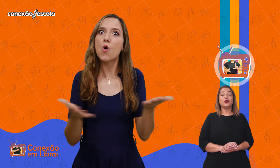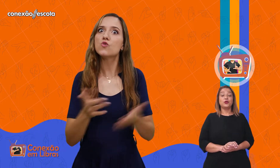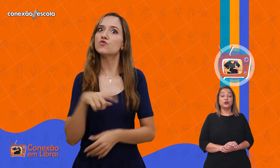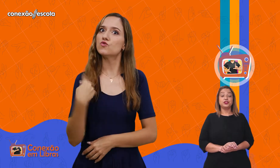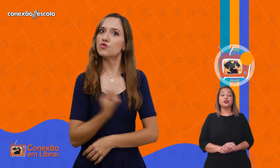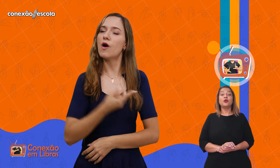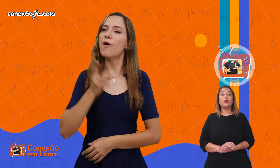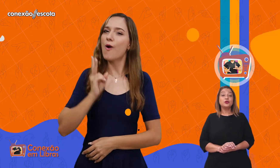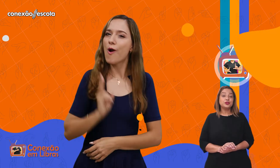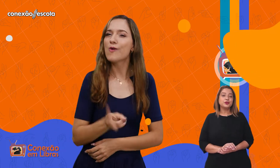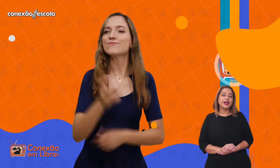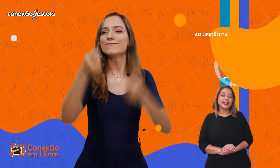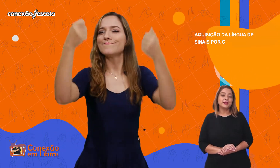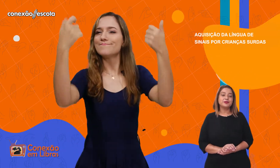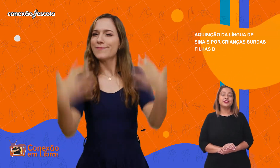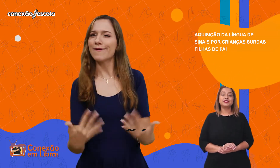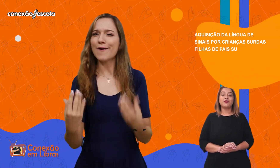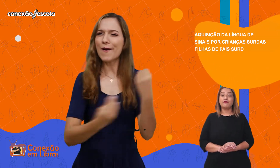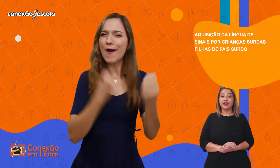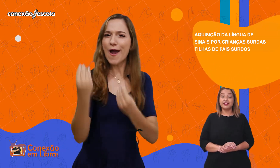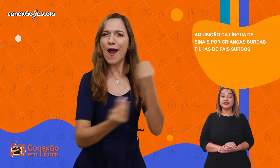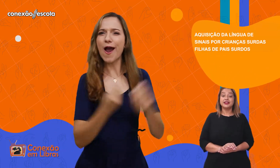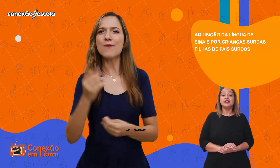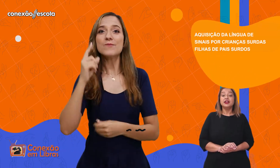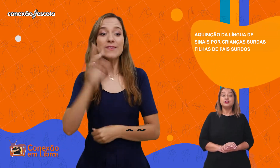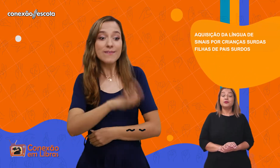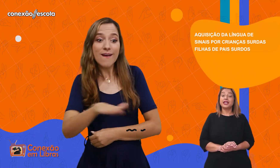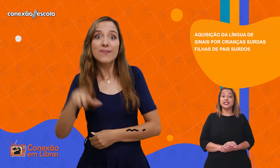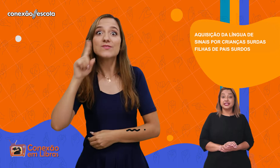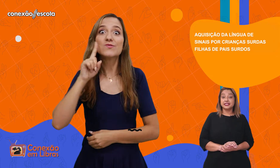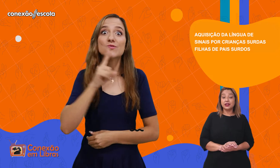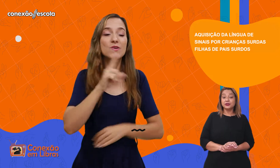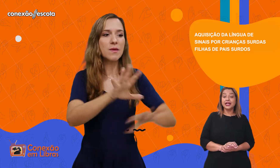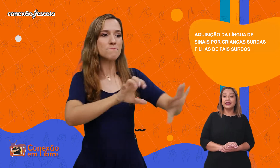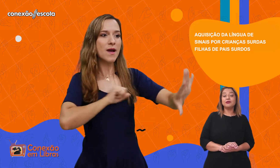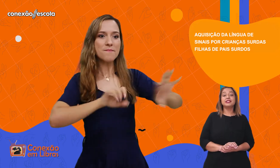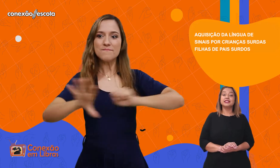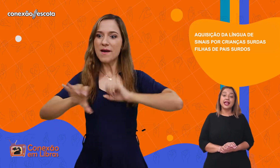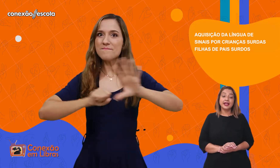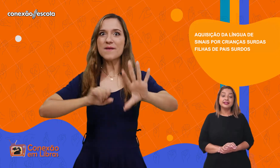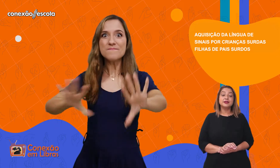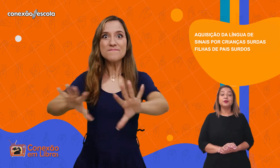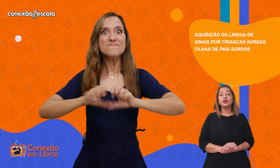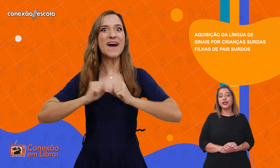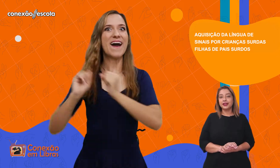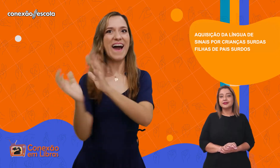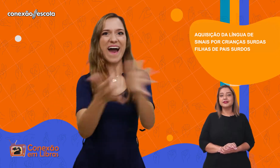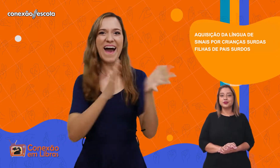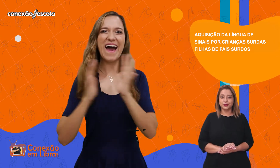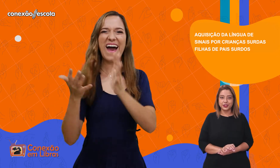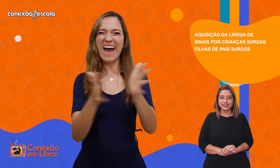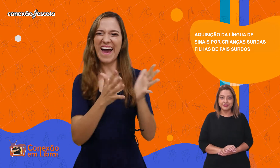Hoje, continuaremos nossa conversa sobre a aquisição da língua de sinais por crianças surdas.